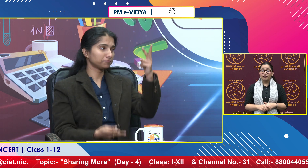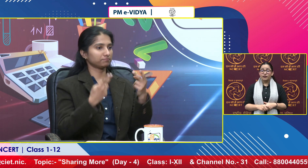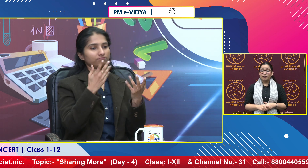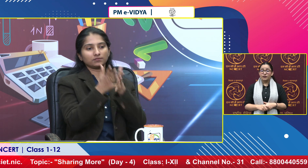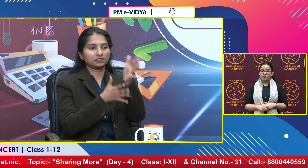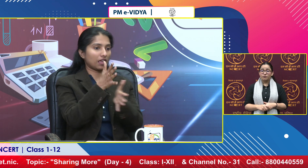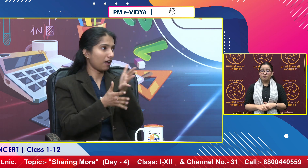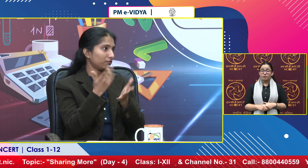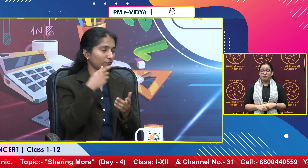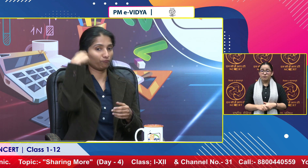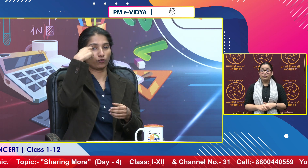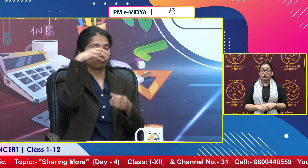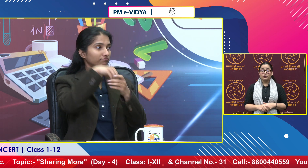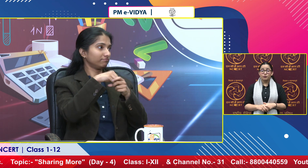पसंद था,